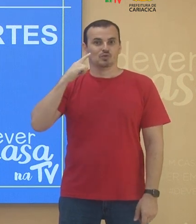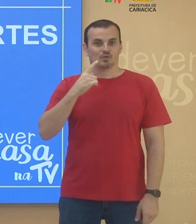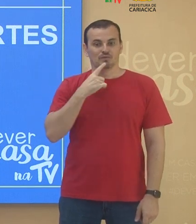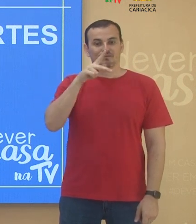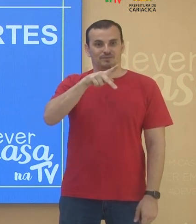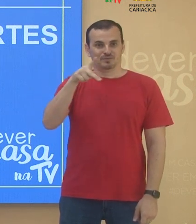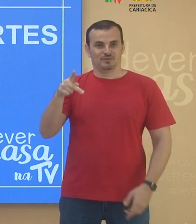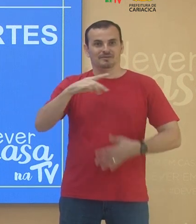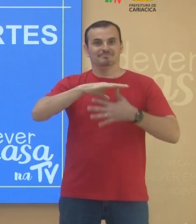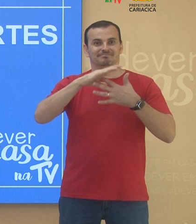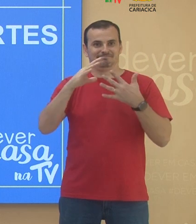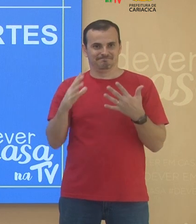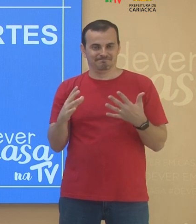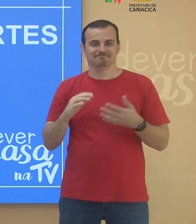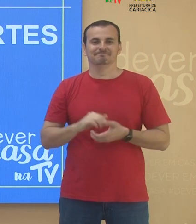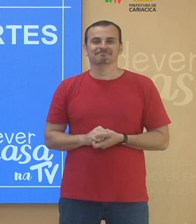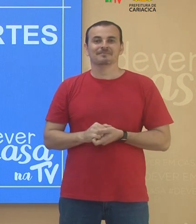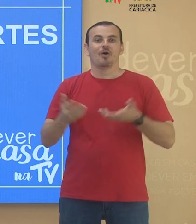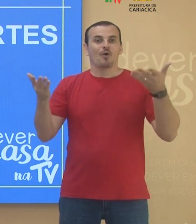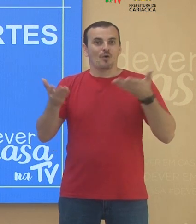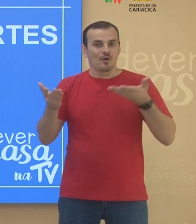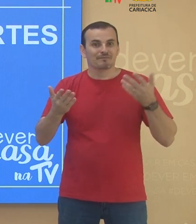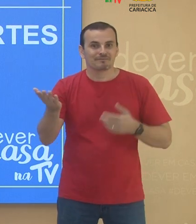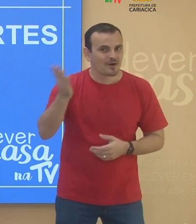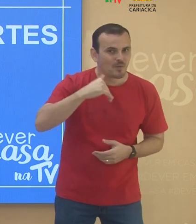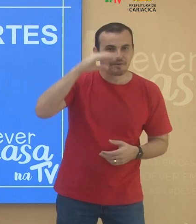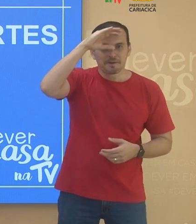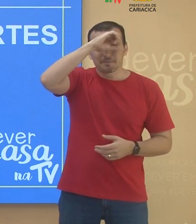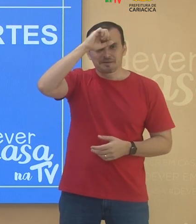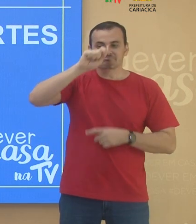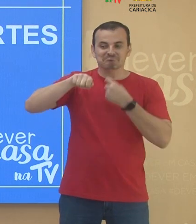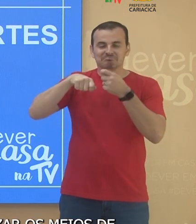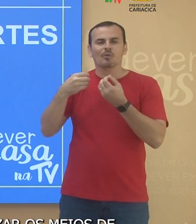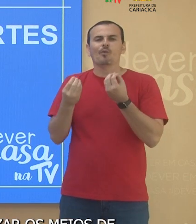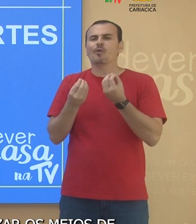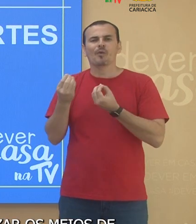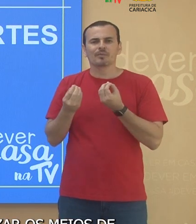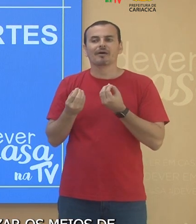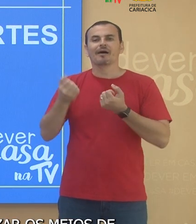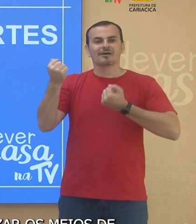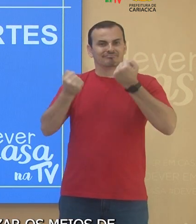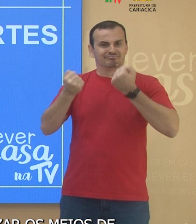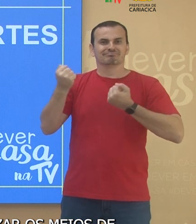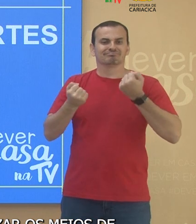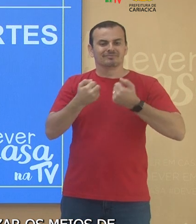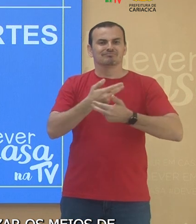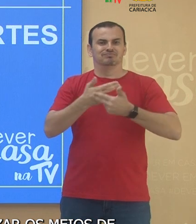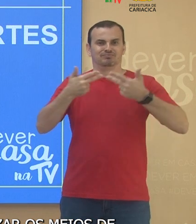Sou surdo e professor de Libras. Hoje nós vamos aprender a sinalizar os